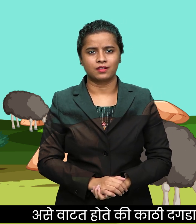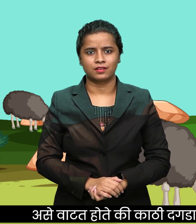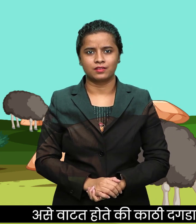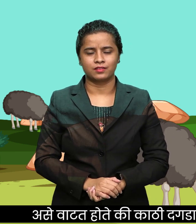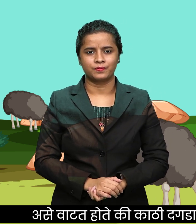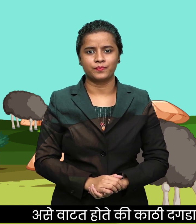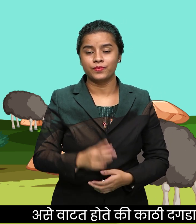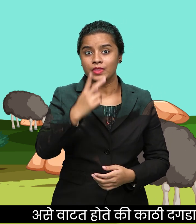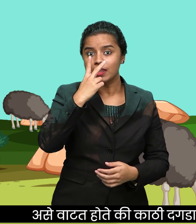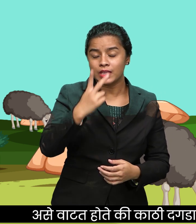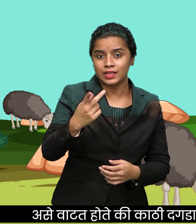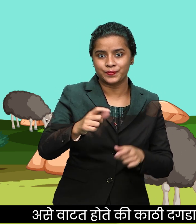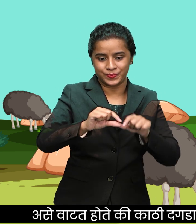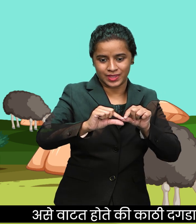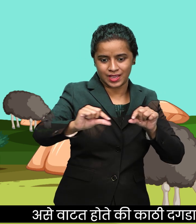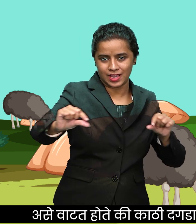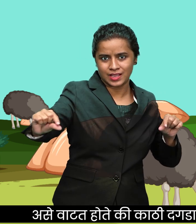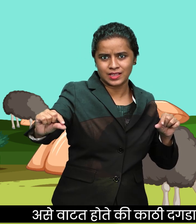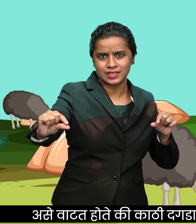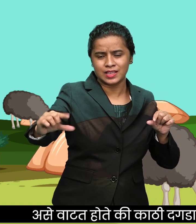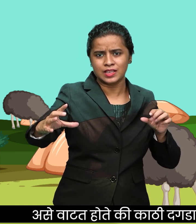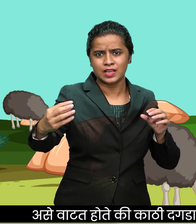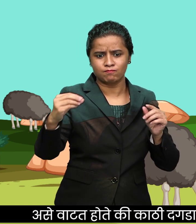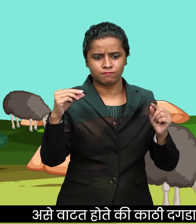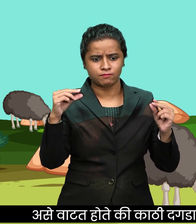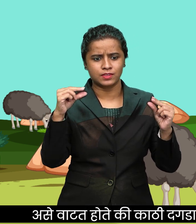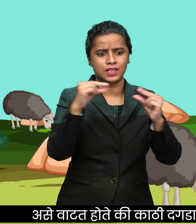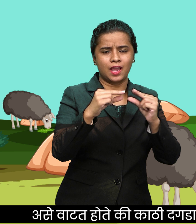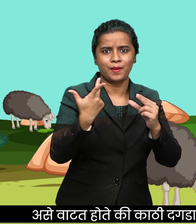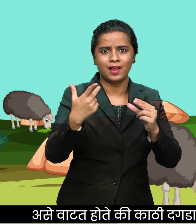असे वाटत होते की काठी दगडाकडे आकर्षित होत आहे, खेचली जात आहे.